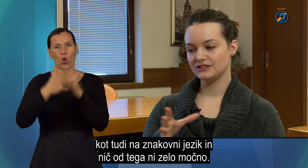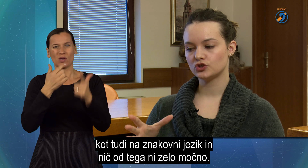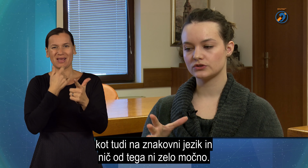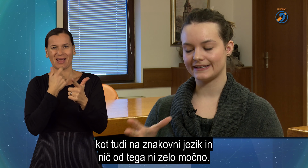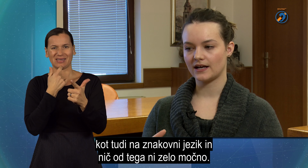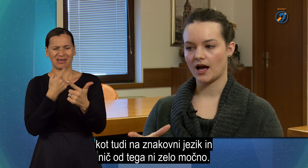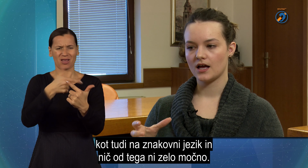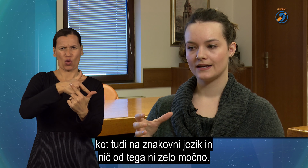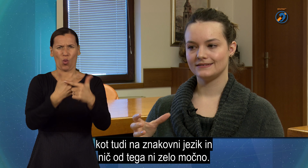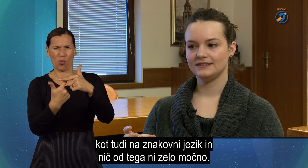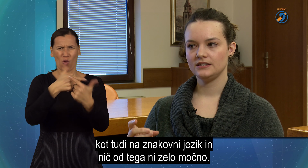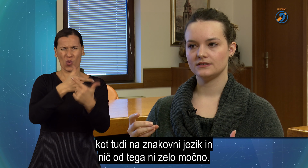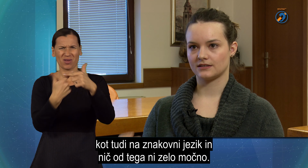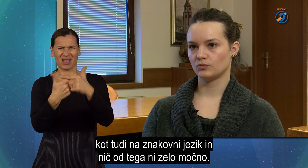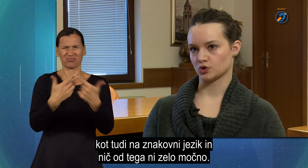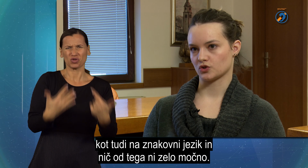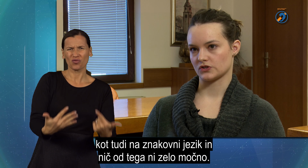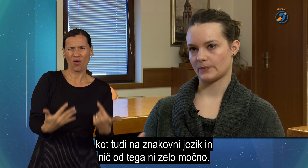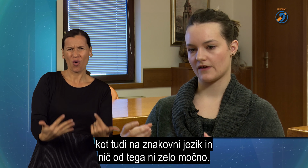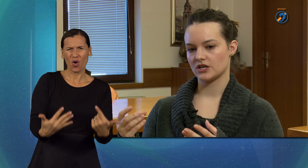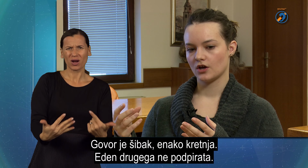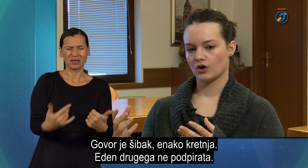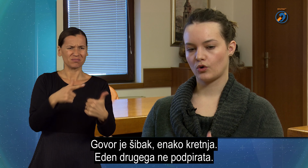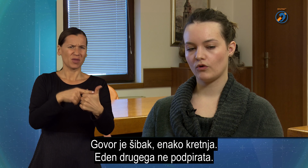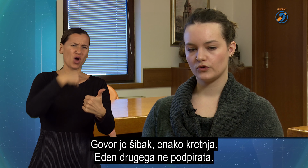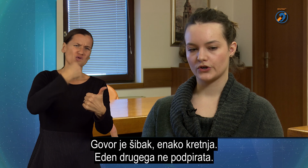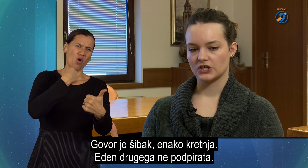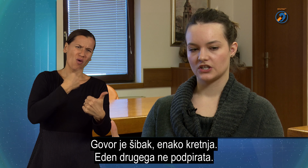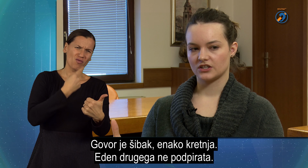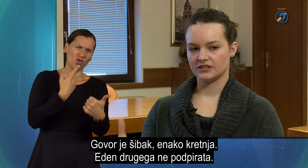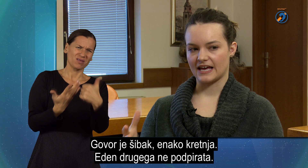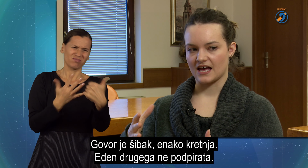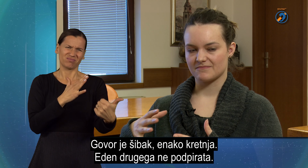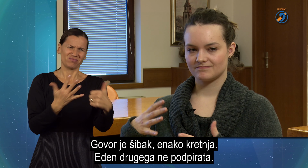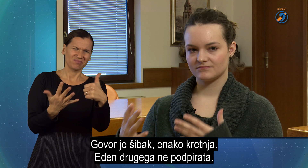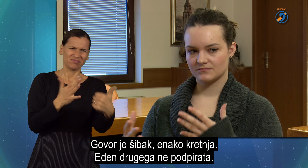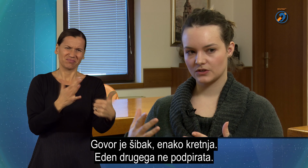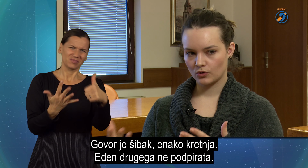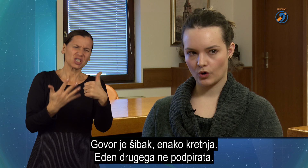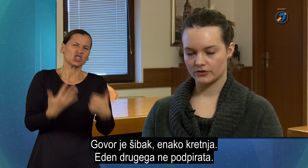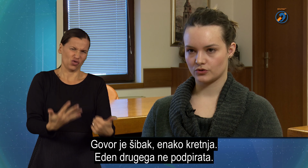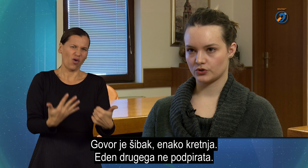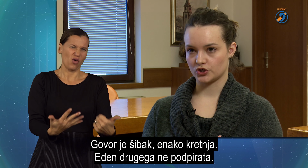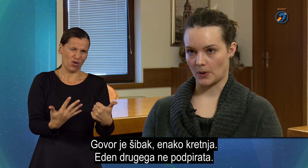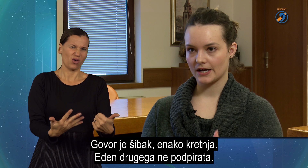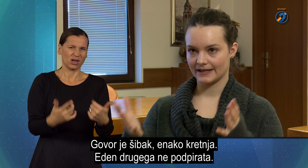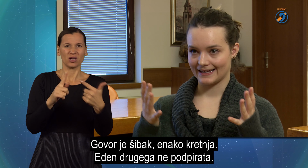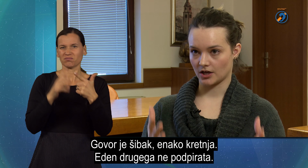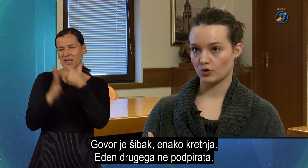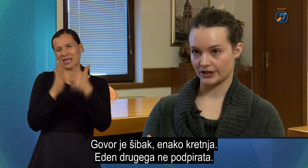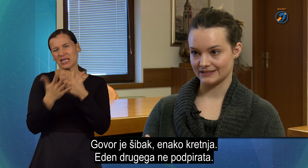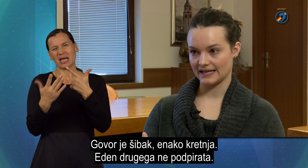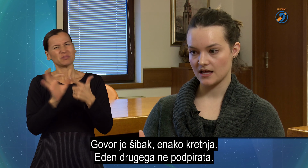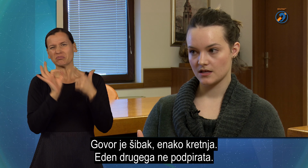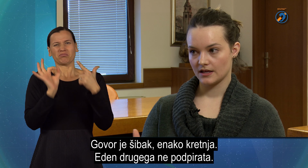In nič od tega ni zelo močno. Se pravi, govor je koliko toliko šibak,